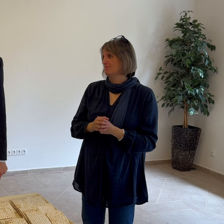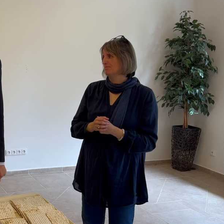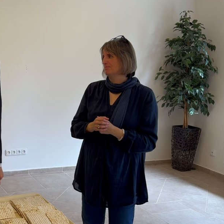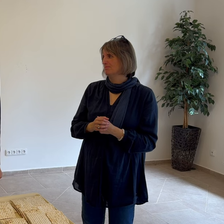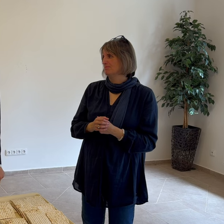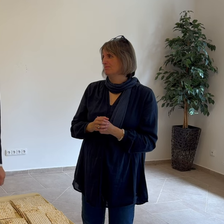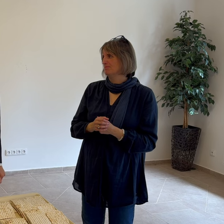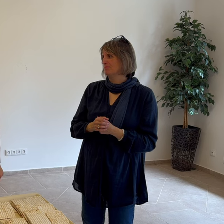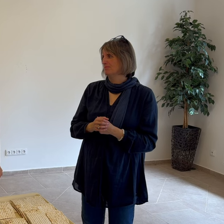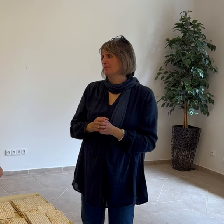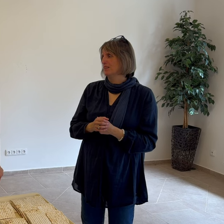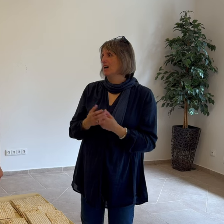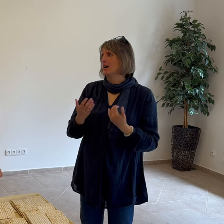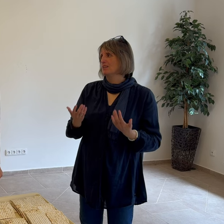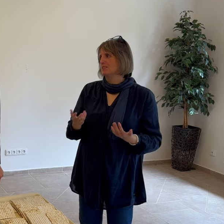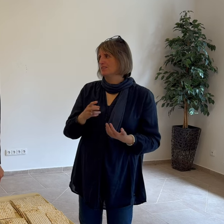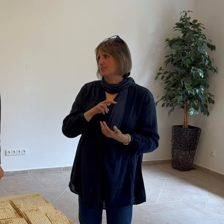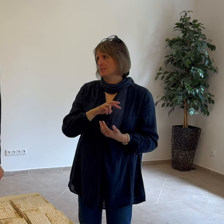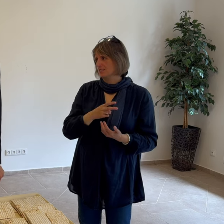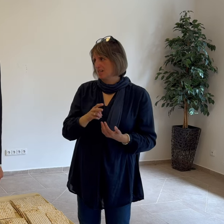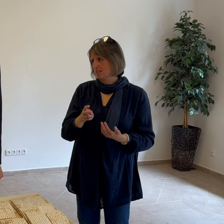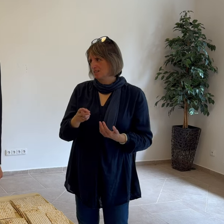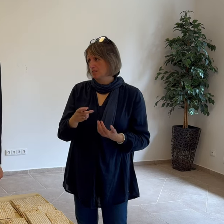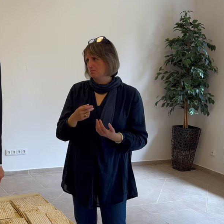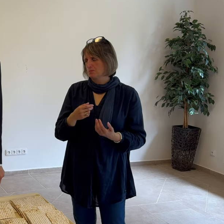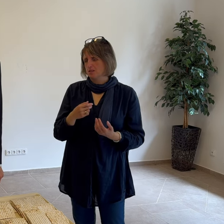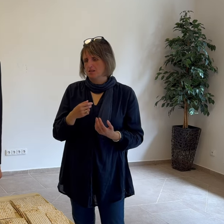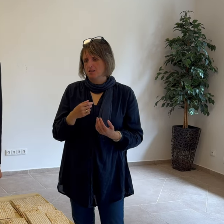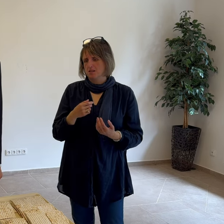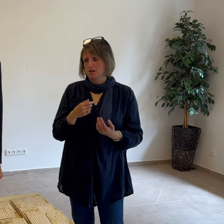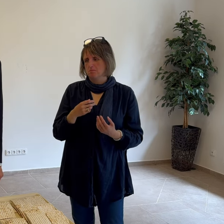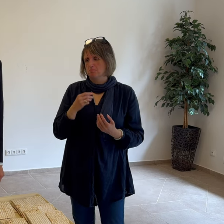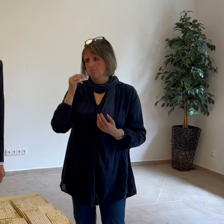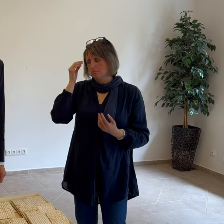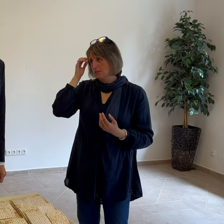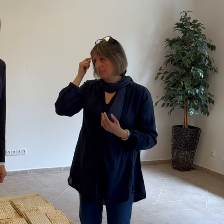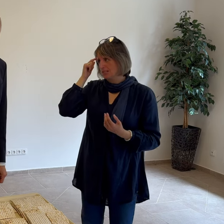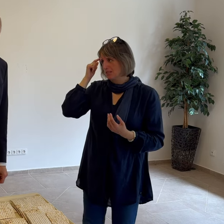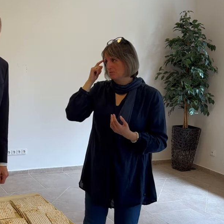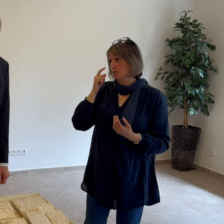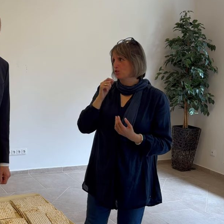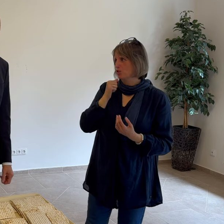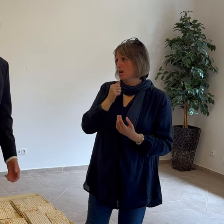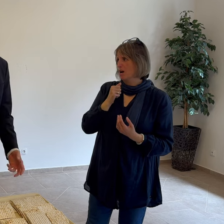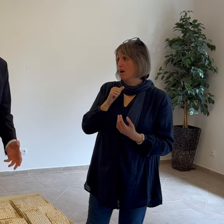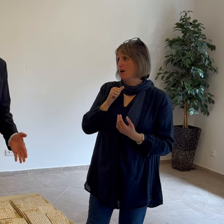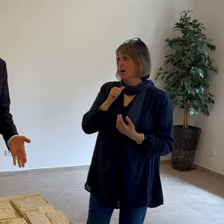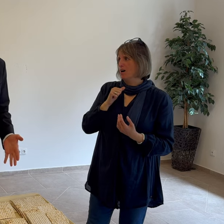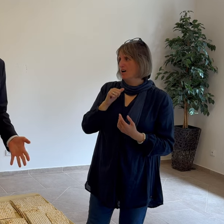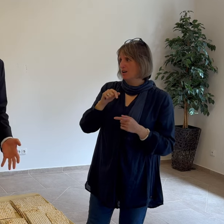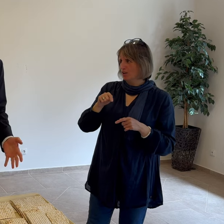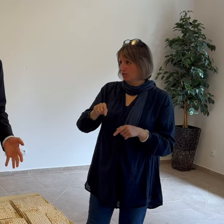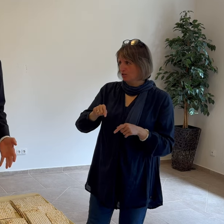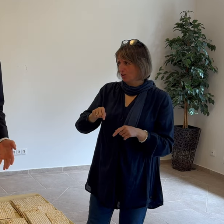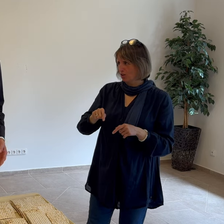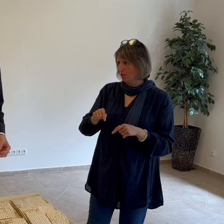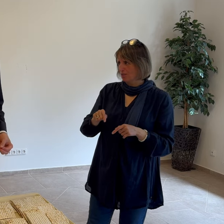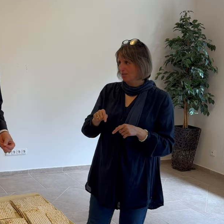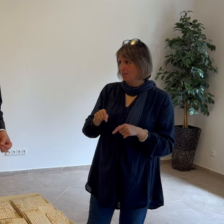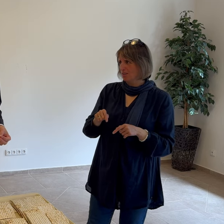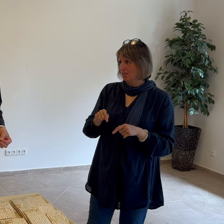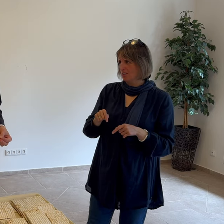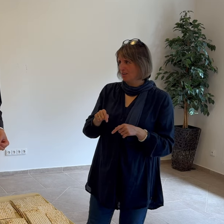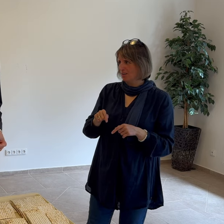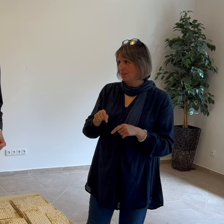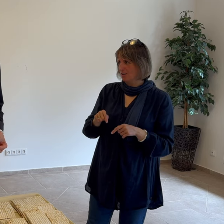někdy jim to připadá trošku jakoby až mistika protože jak kdyby to to ono